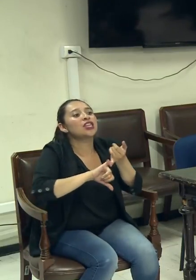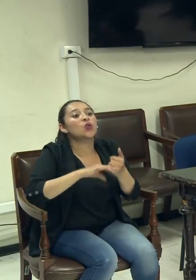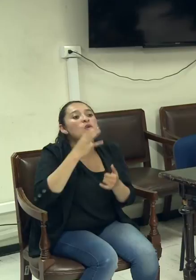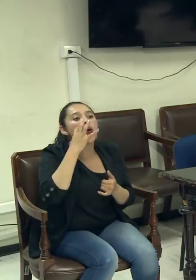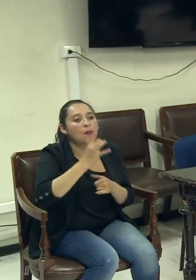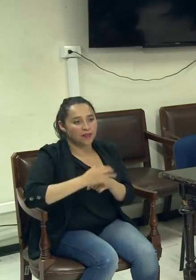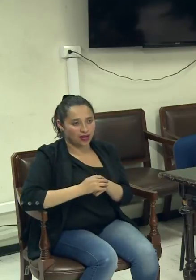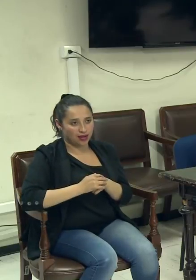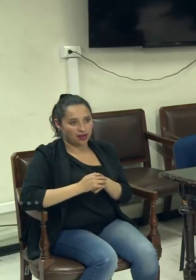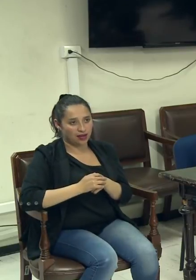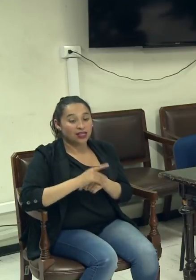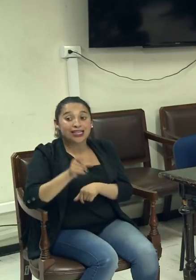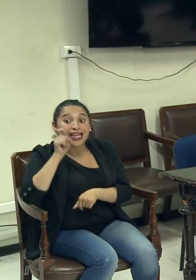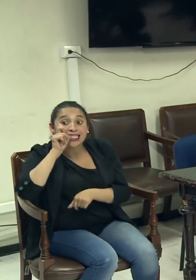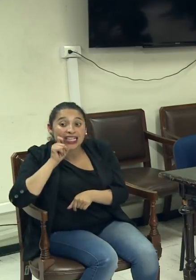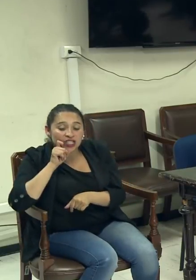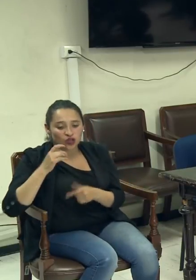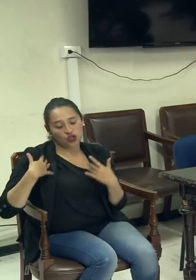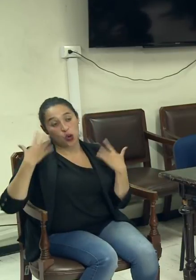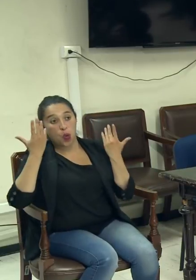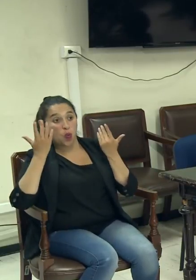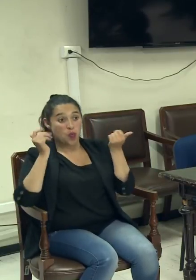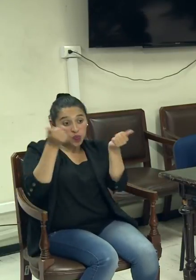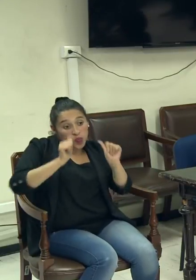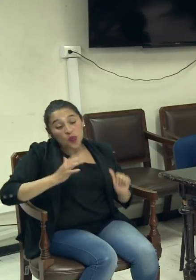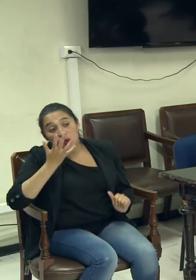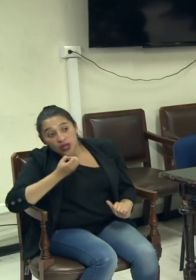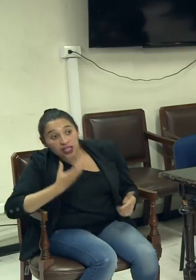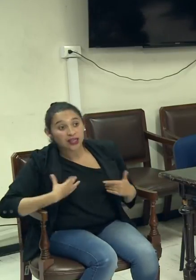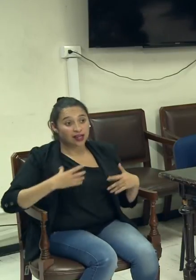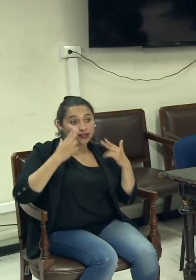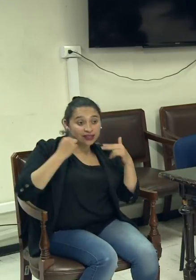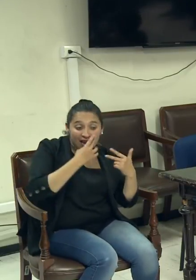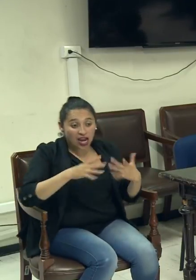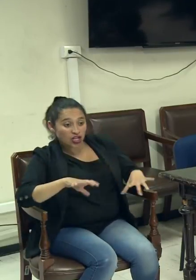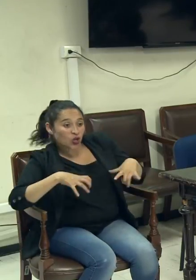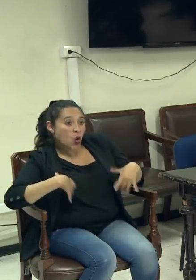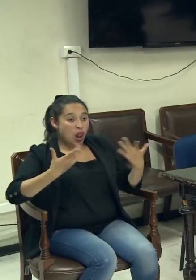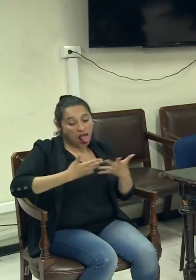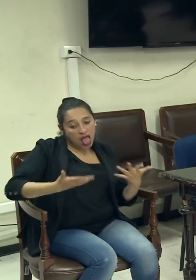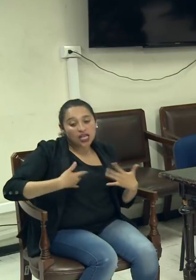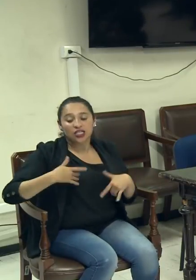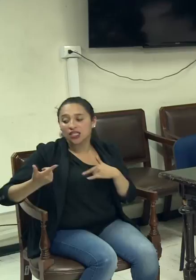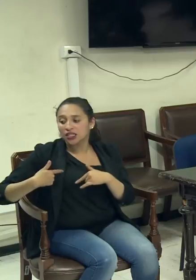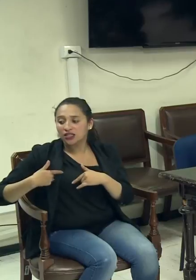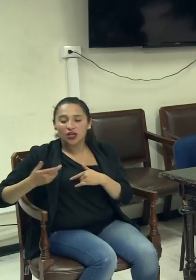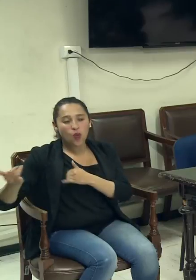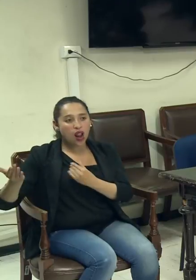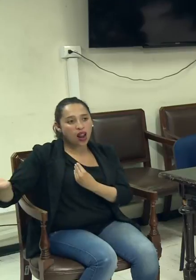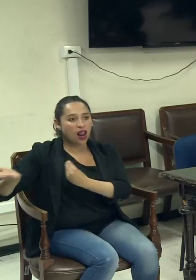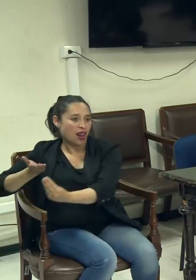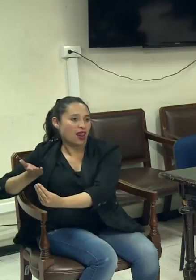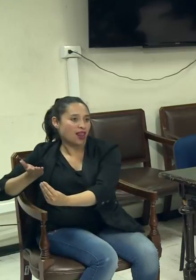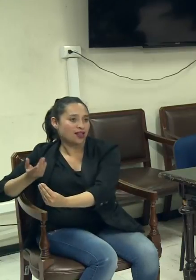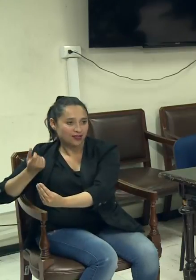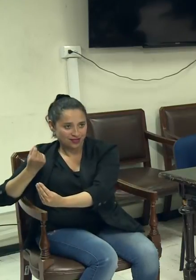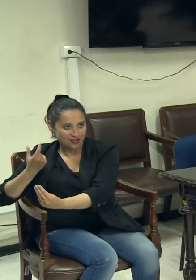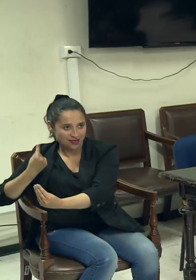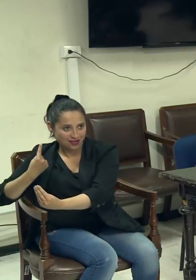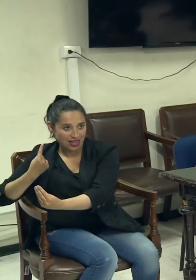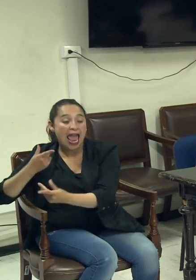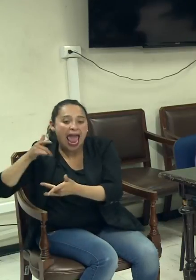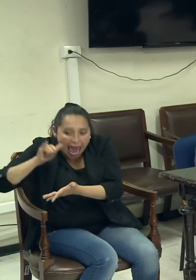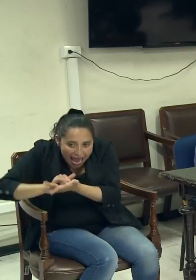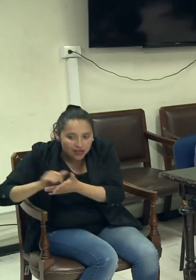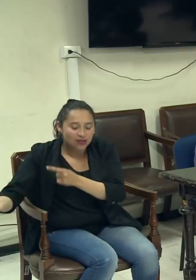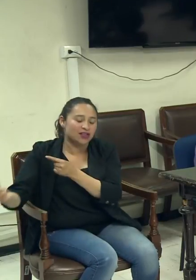ético, ¿no? Como si sacrifico mi vida por la causa, tú me vienes a decir que pegarle a un niño está mal.